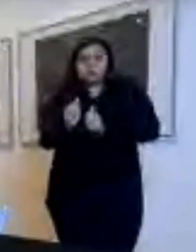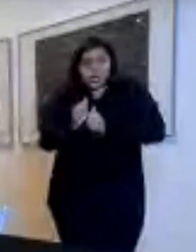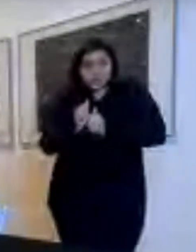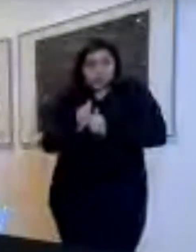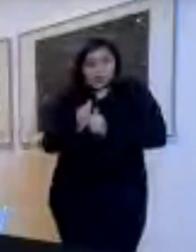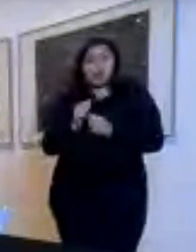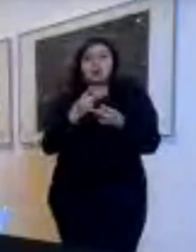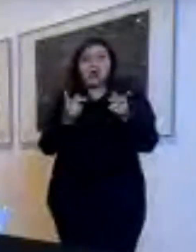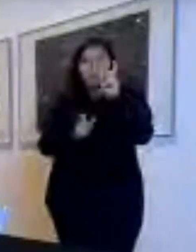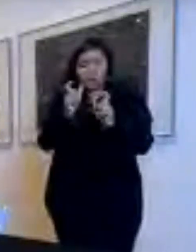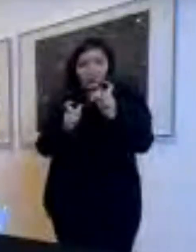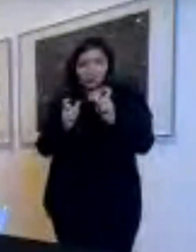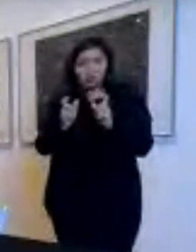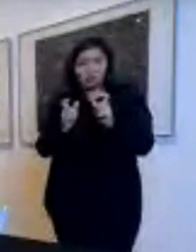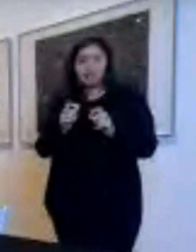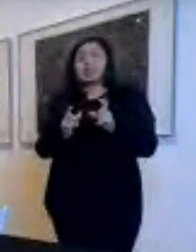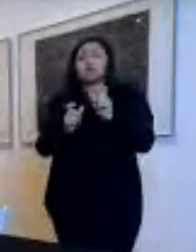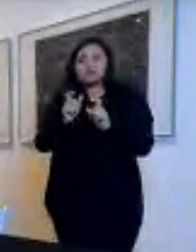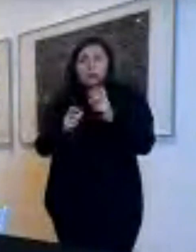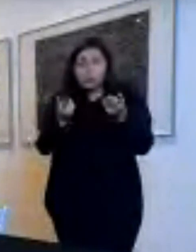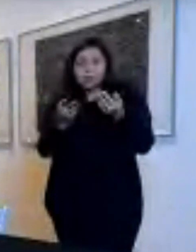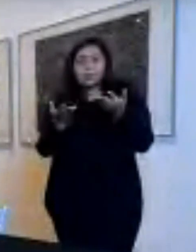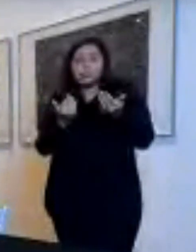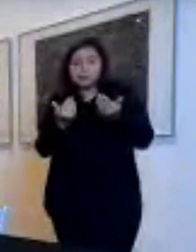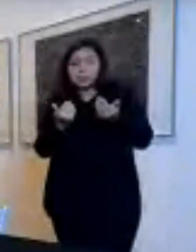con nosotros y, por supuesto, de nosotros,